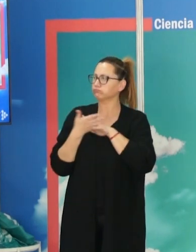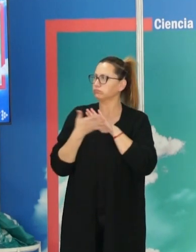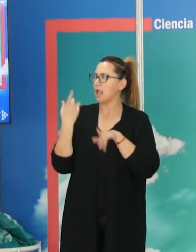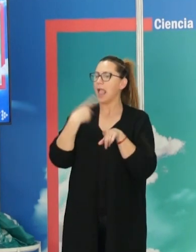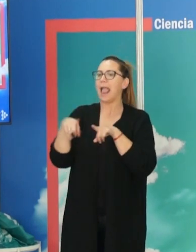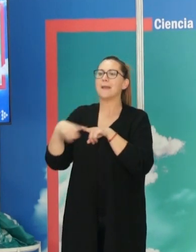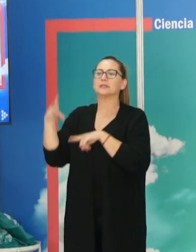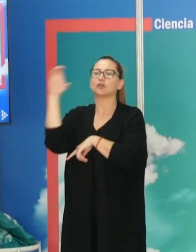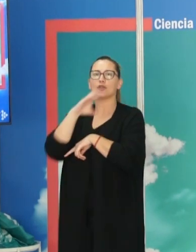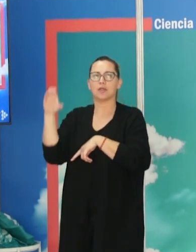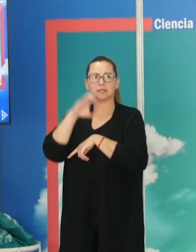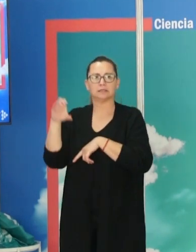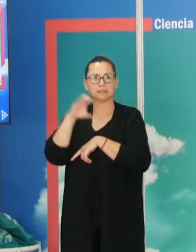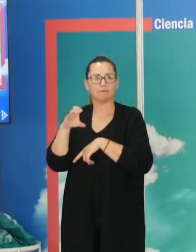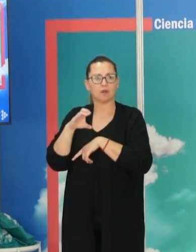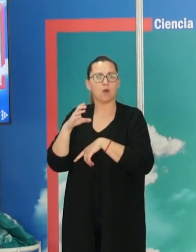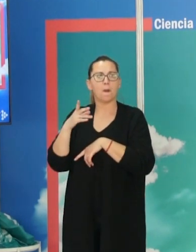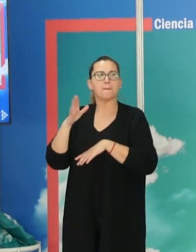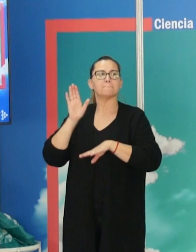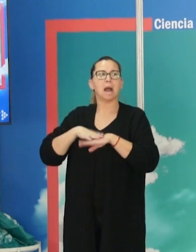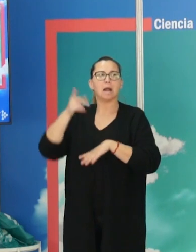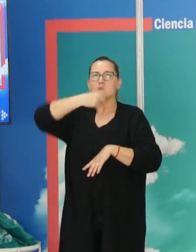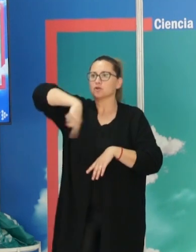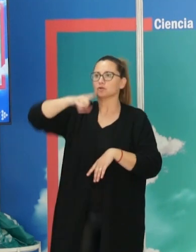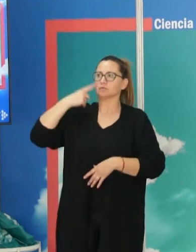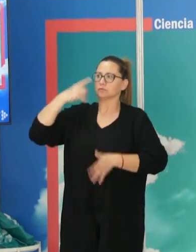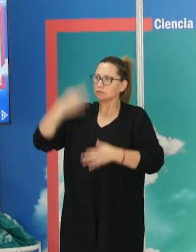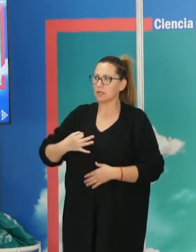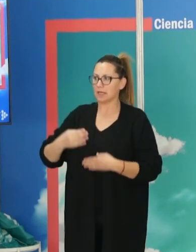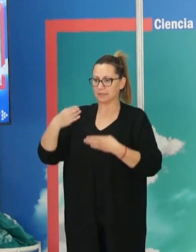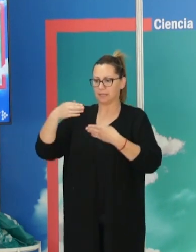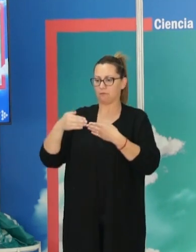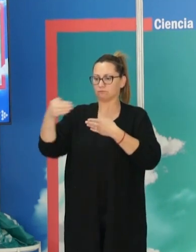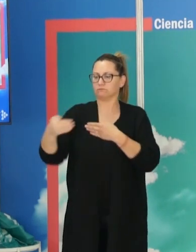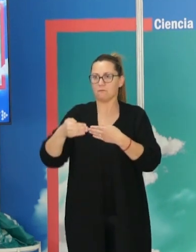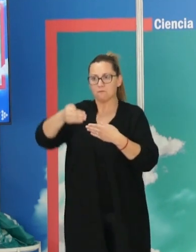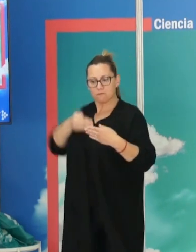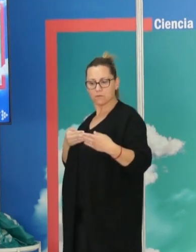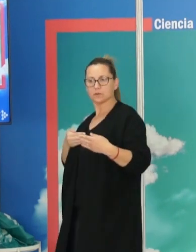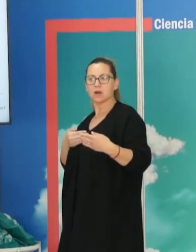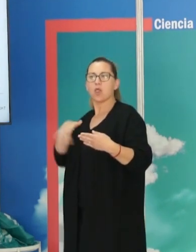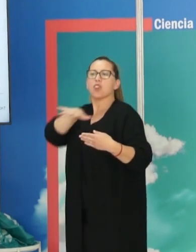científicos tenemos para estar seguros de en qué lado de esas fronteras nos encontramos?